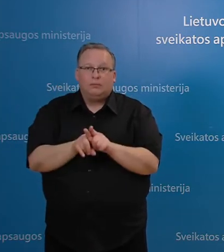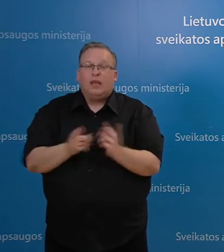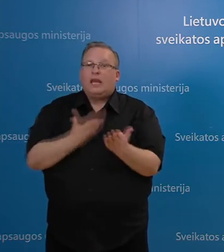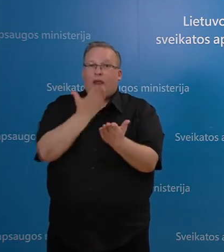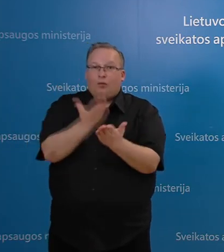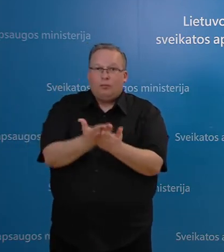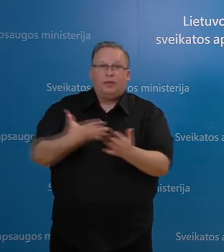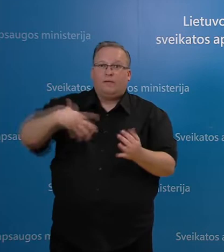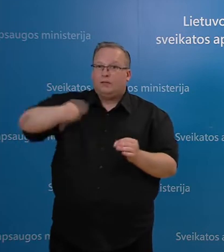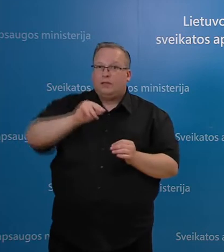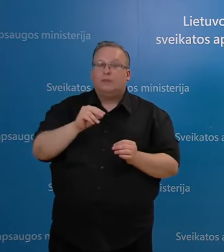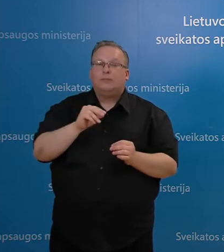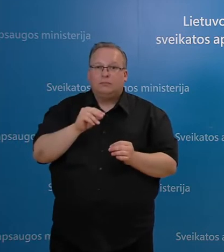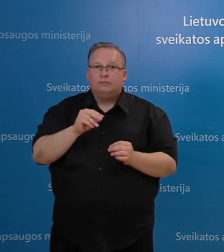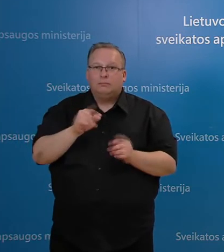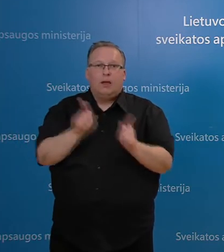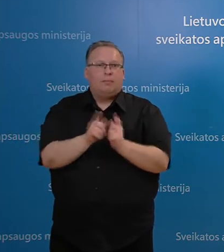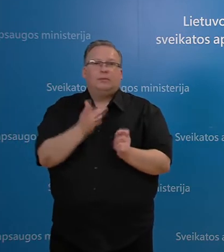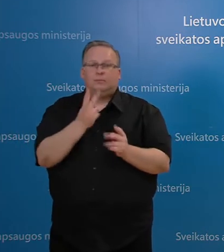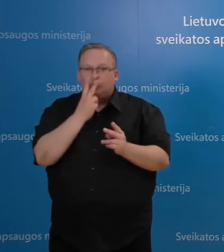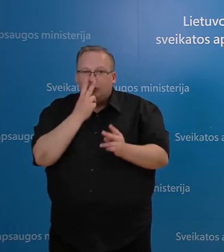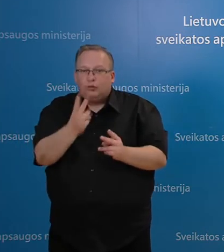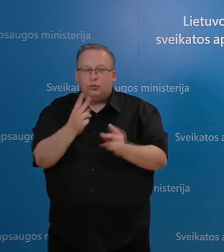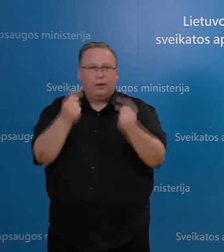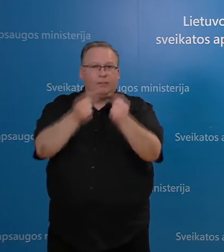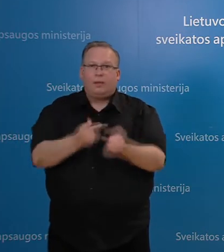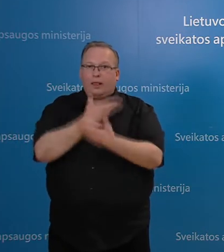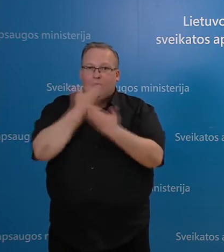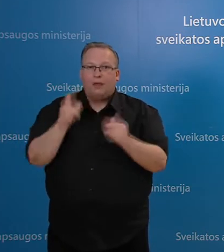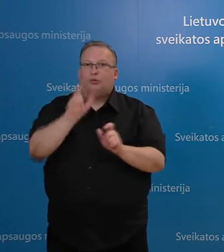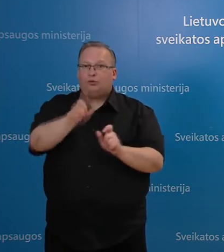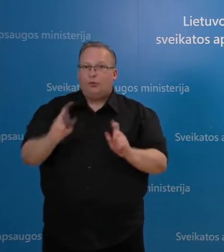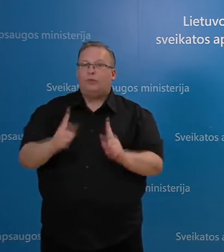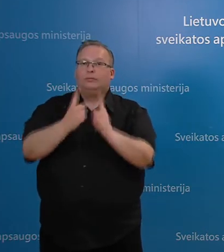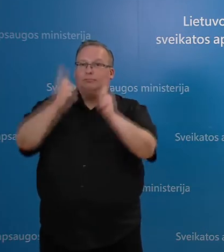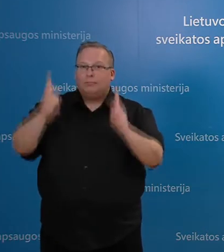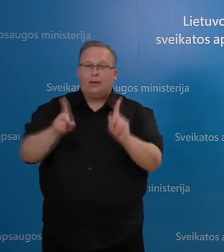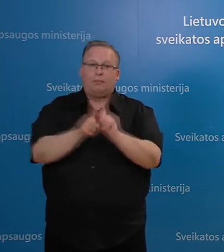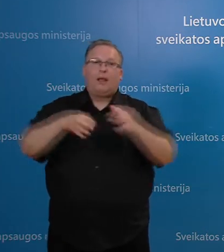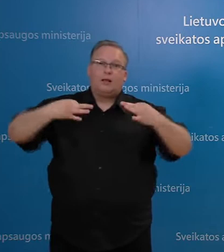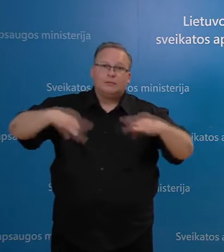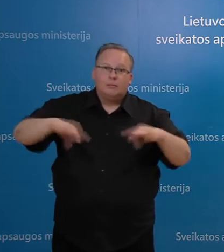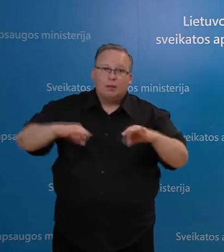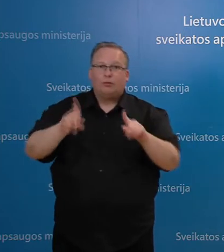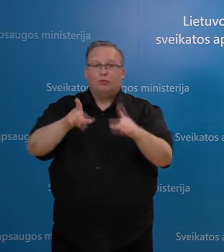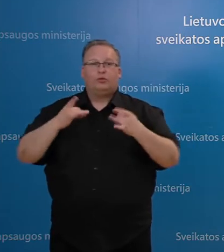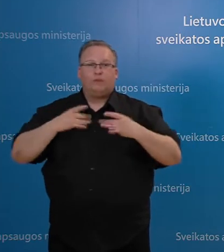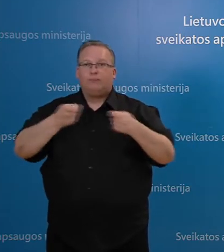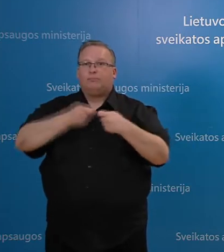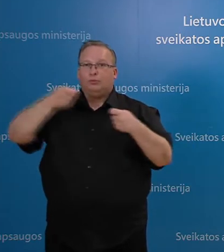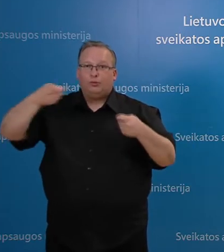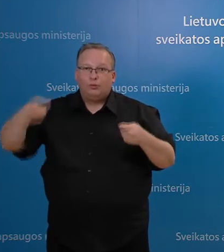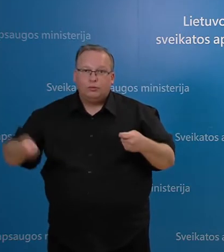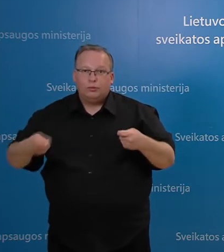rekomendacijų laikytis iš tikrųjų nėra lengva. Laikytis atstumą, na, kaip tik žmonės susitikę atsipalaiduoja, to šventės trunka